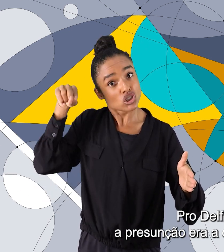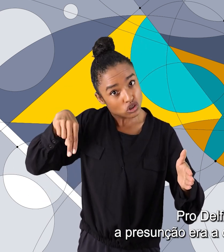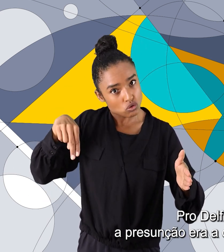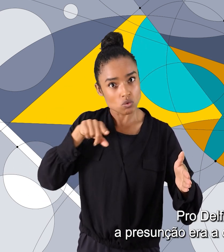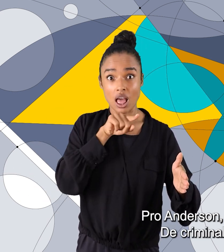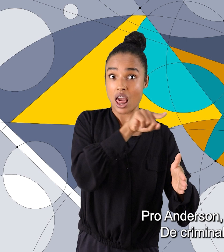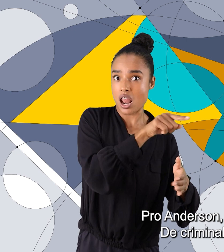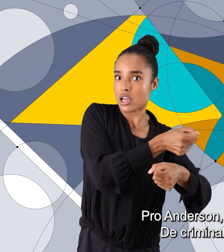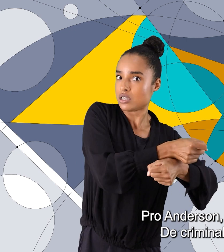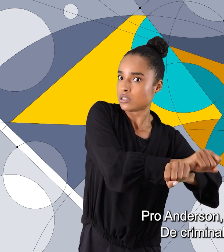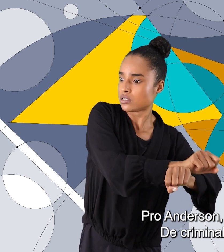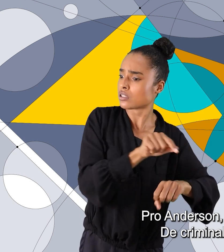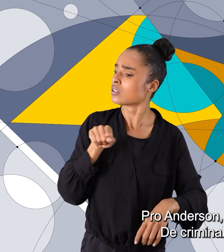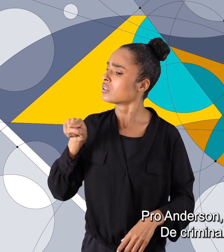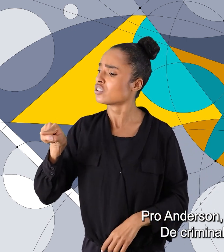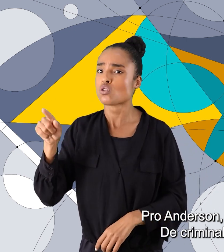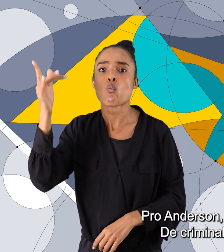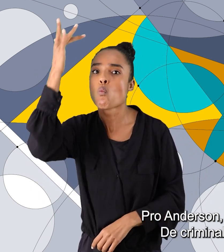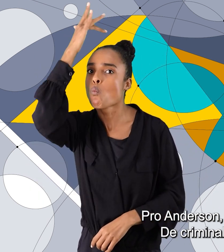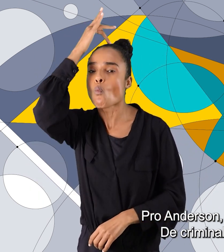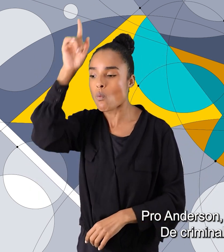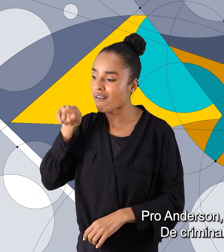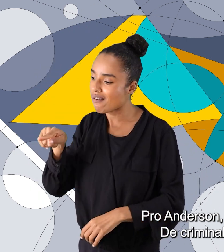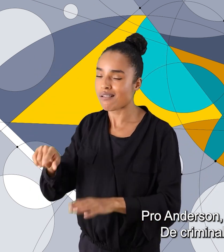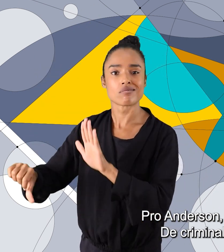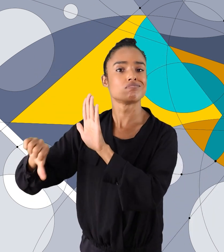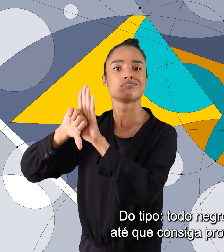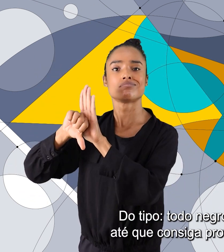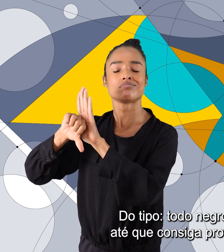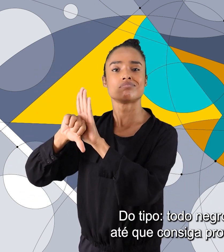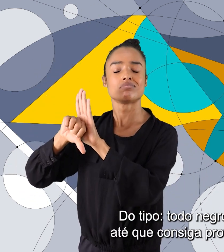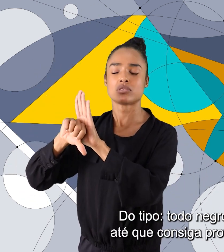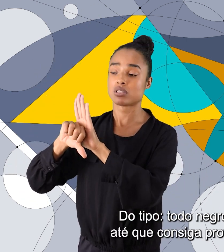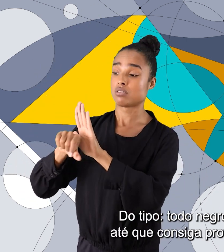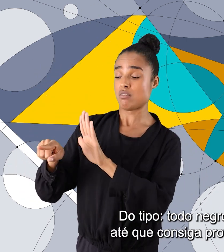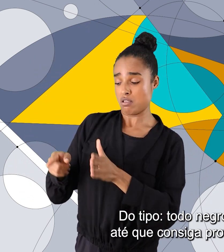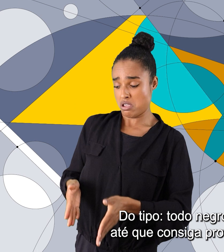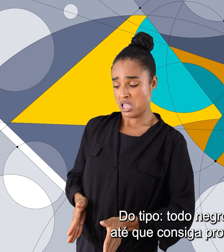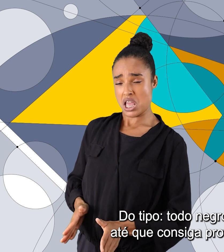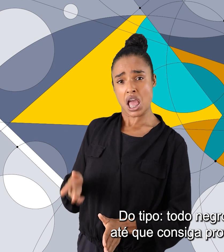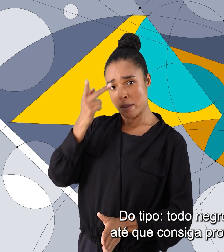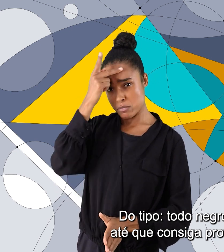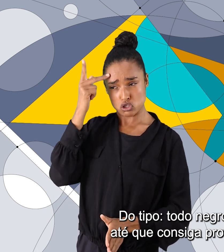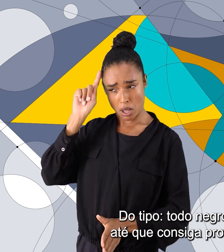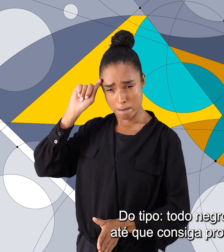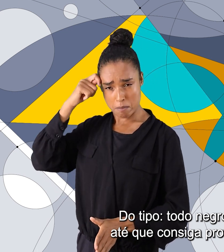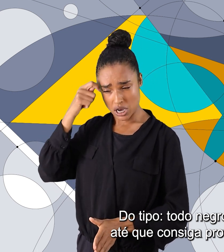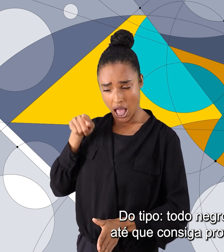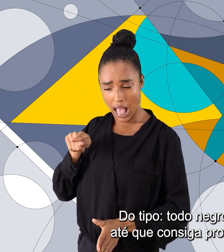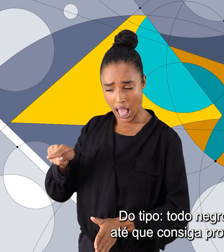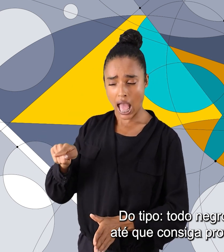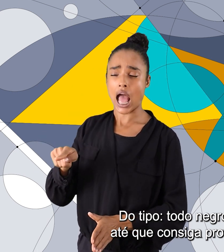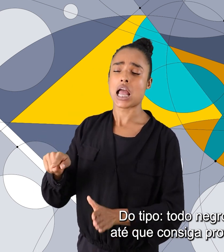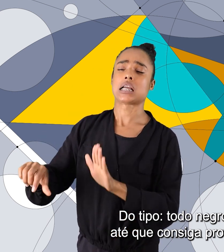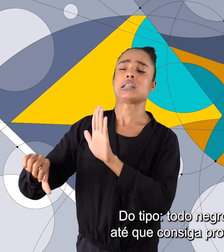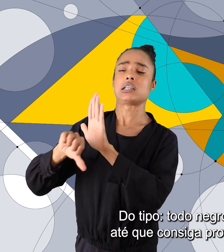escravidão. Para o Anderson, de culpa, de criminalidade. Do tipo, todo negro é criminoso até que consiga provar o